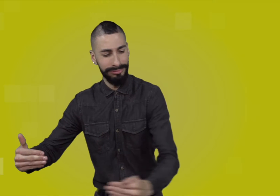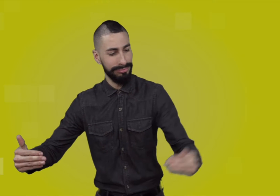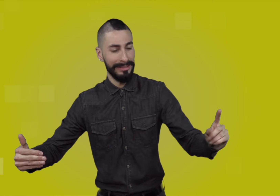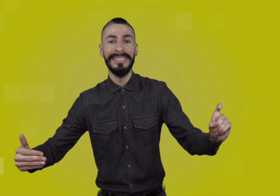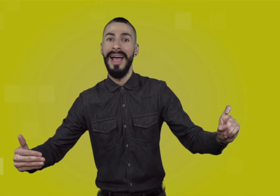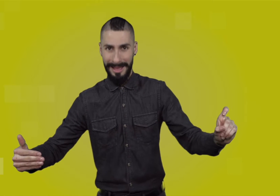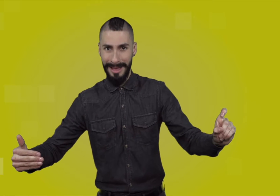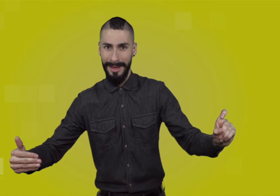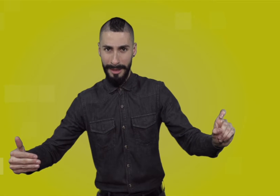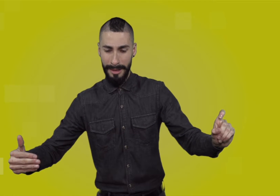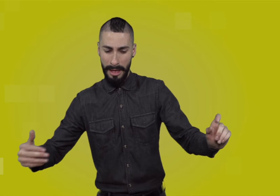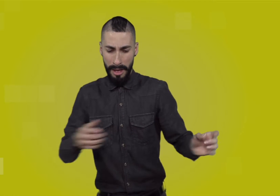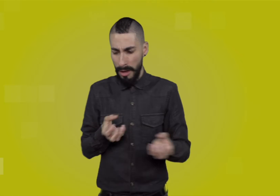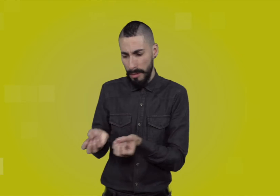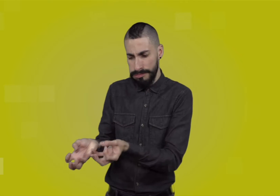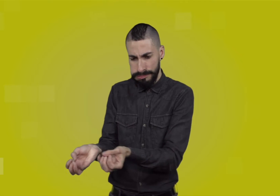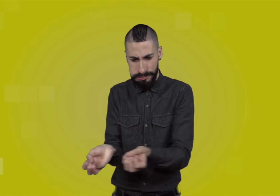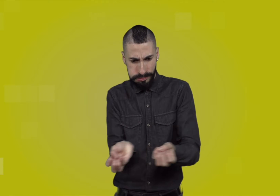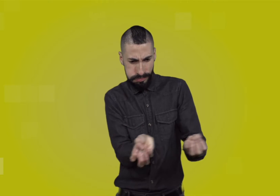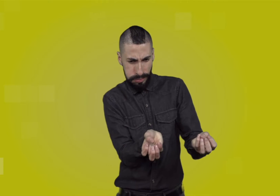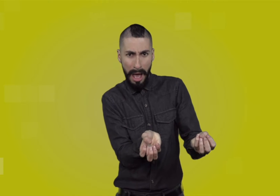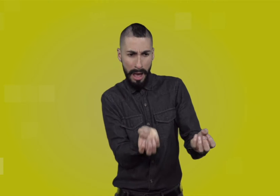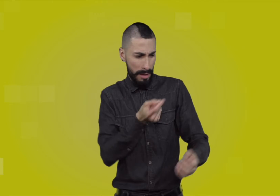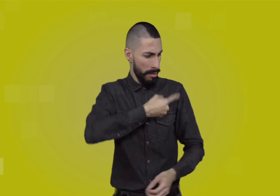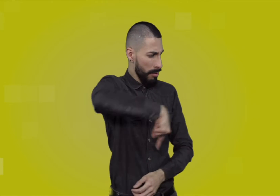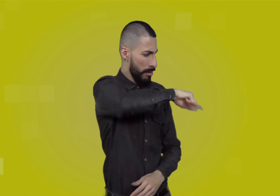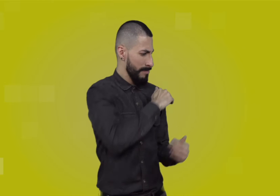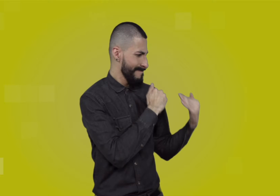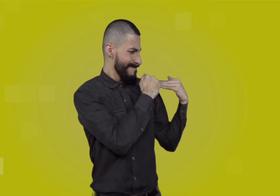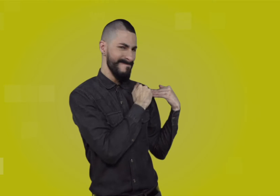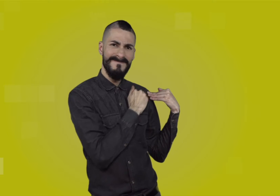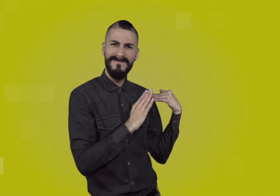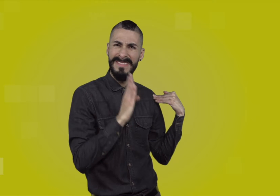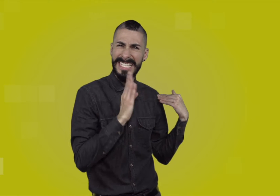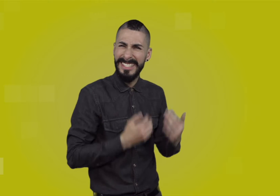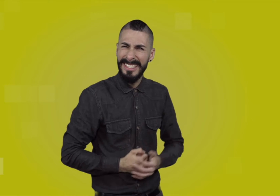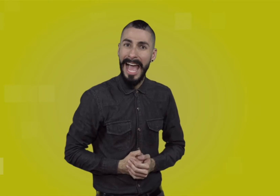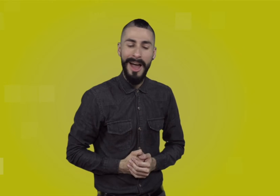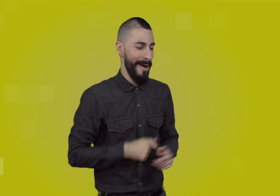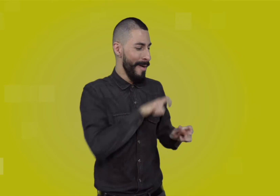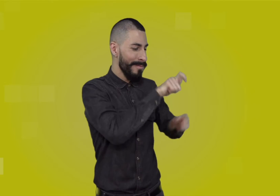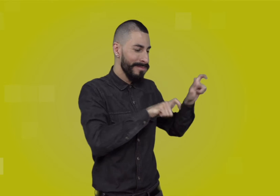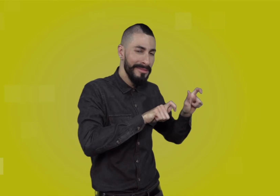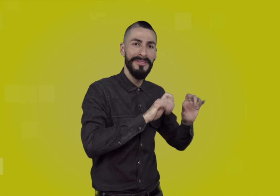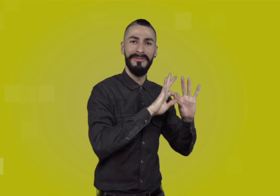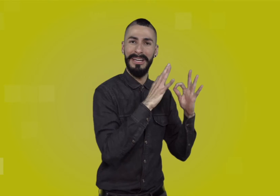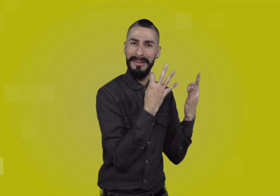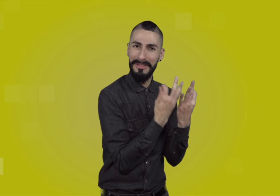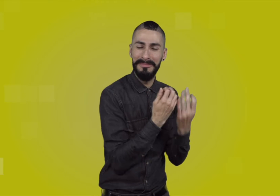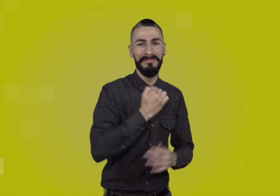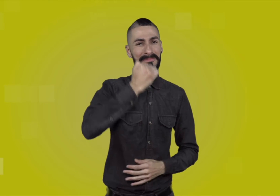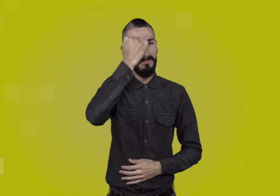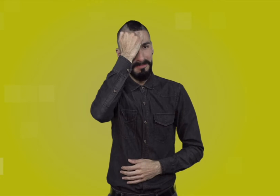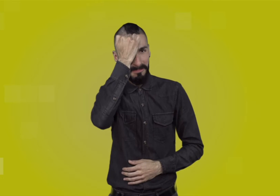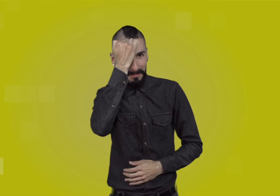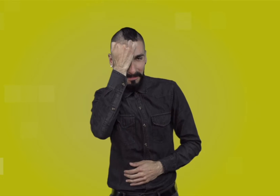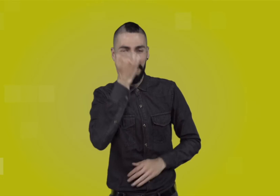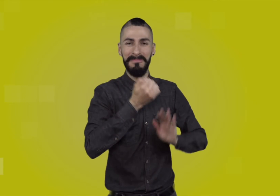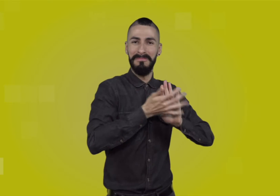niños estén en contacto con todos los tipos de literatura infantil? Entre ellos se encuentra la labor de miembros de las familias, docentes,